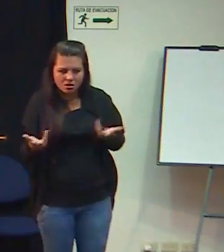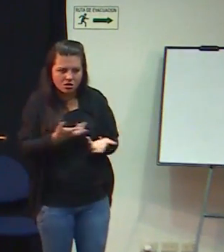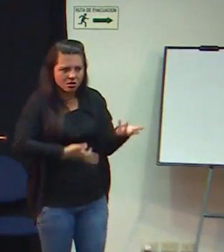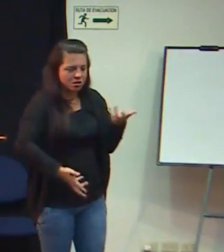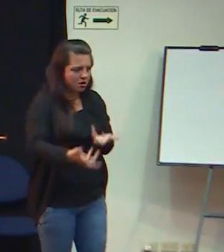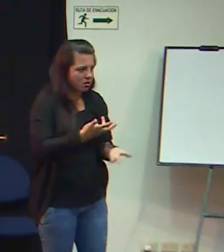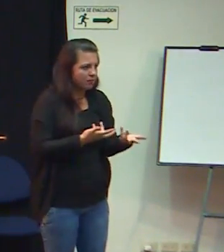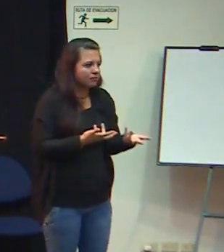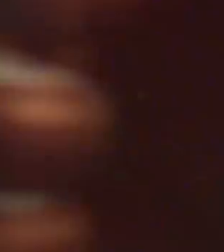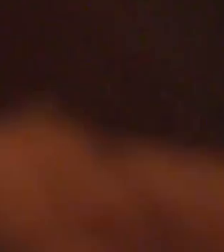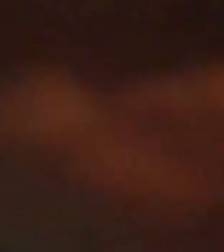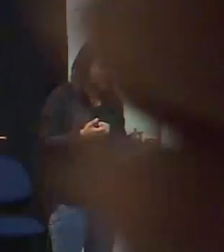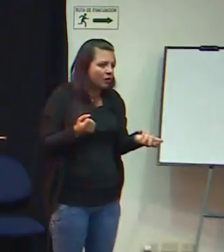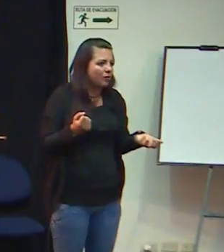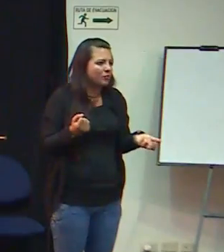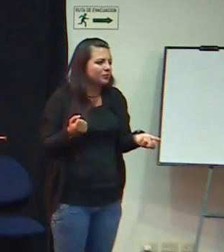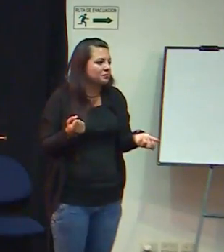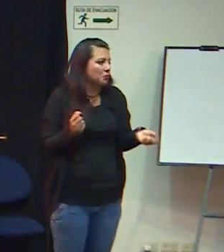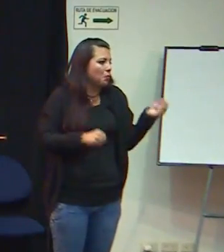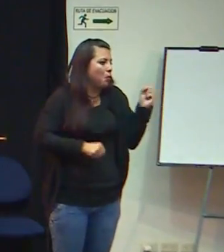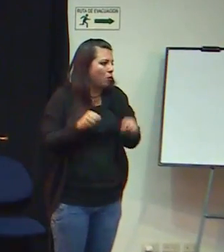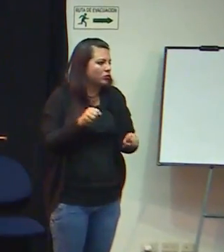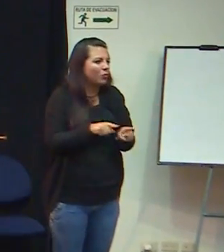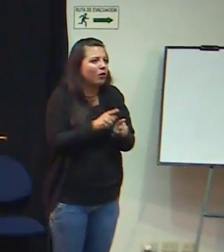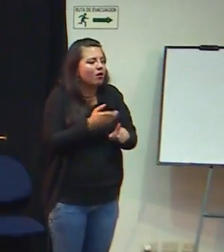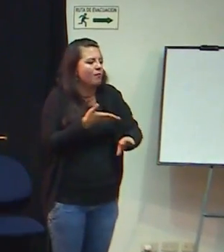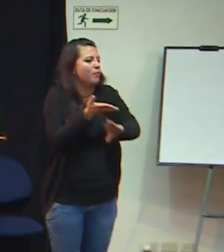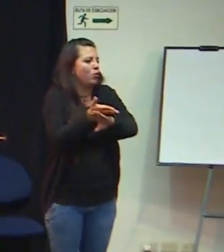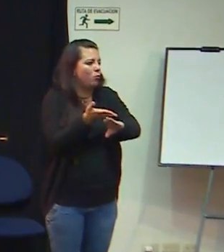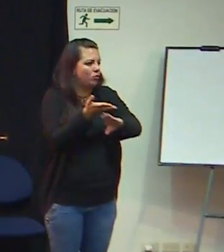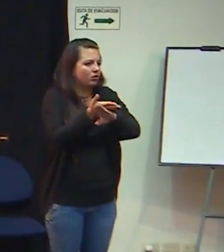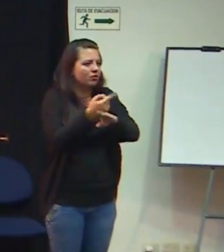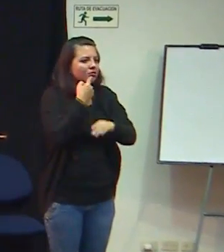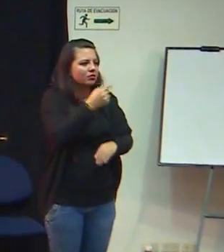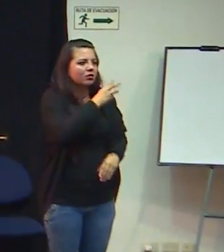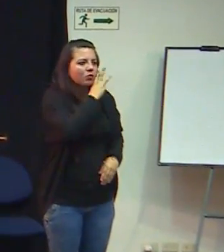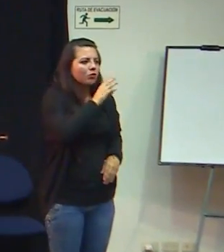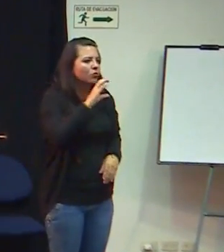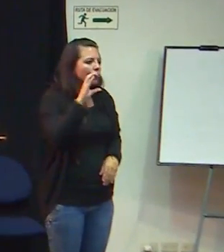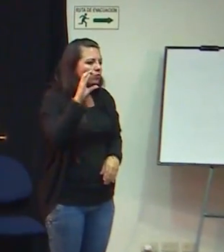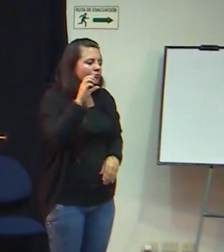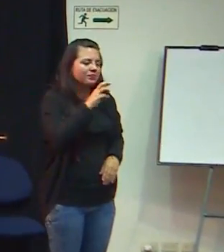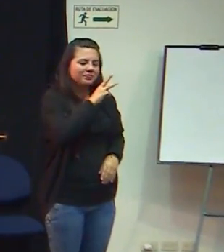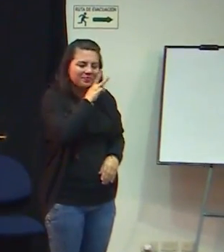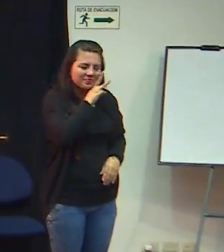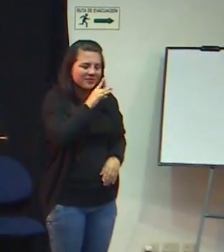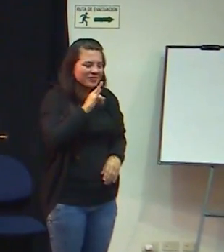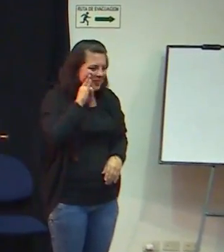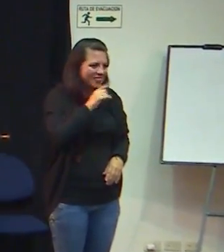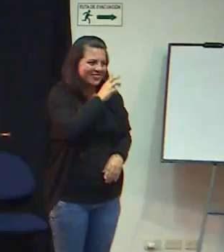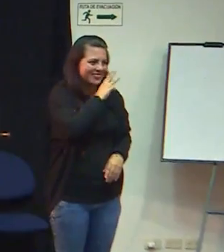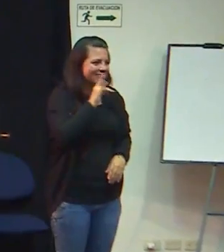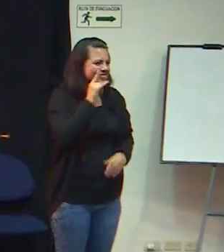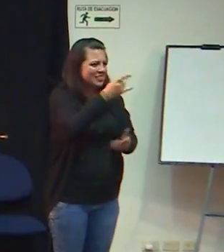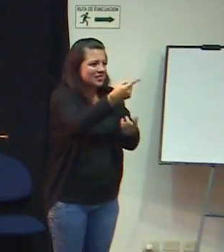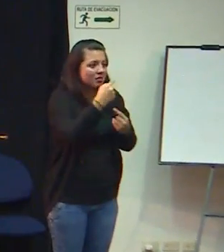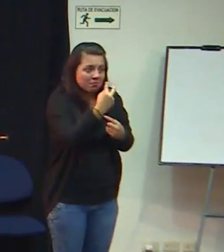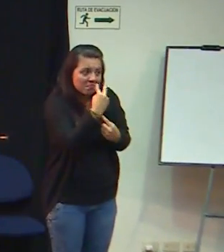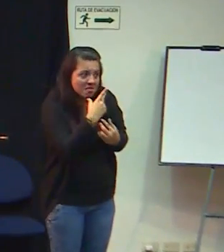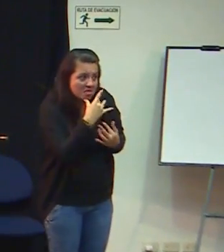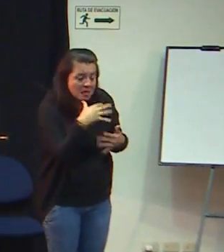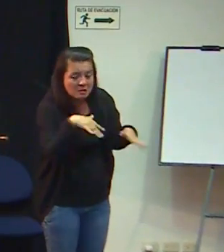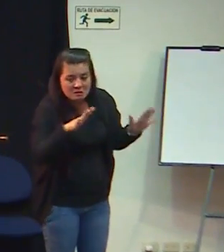y posiblemente desde empezar a proponer, como lo decía William, que recogiendo las palabras que no está